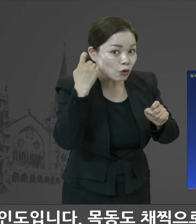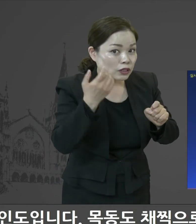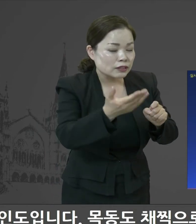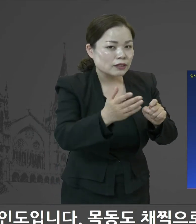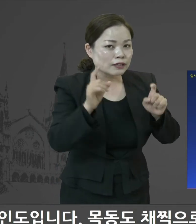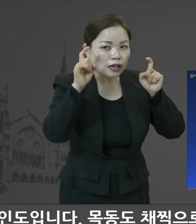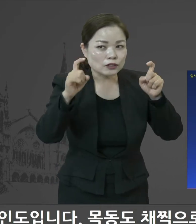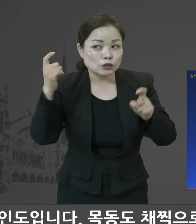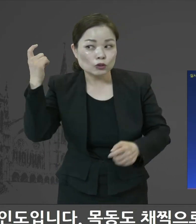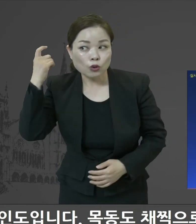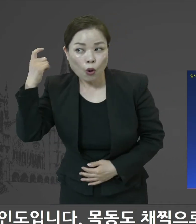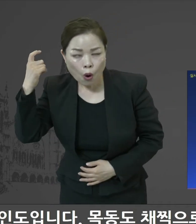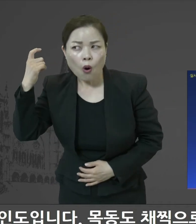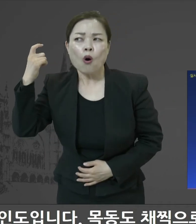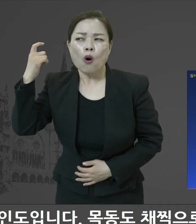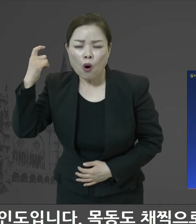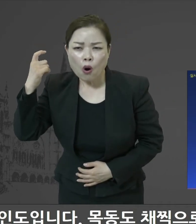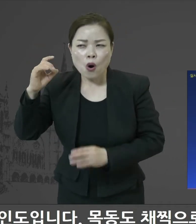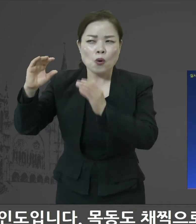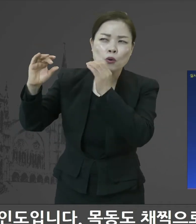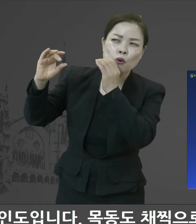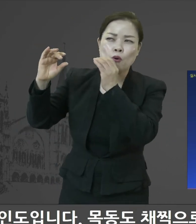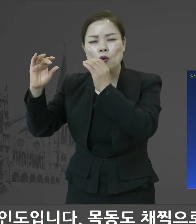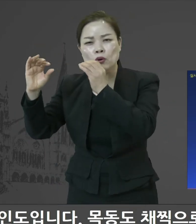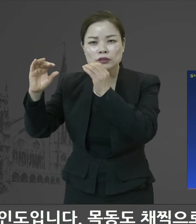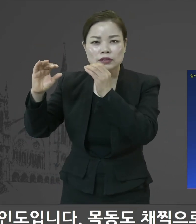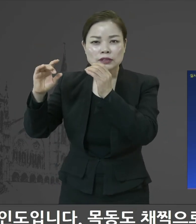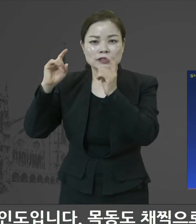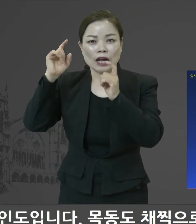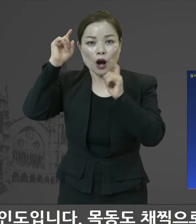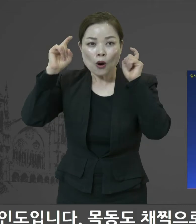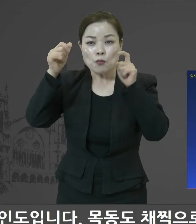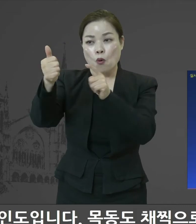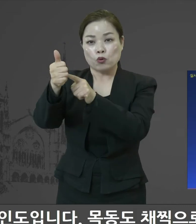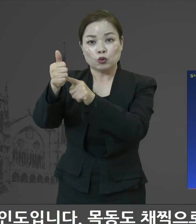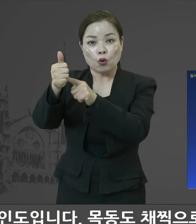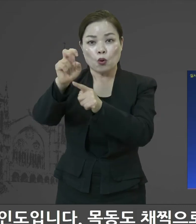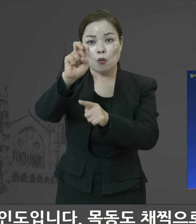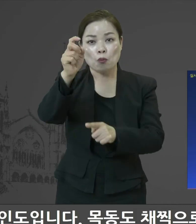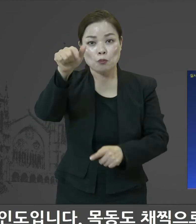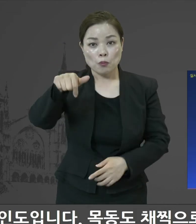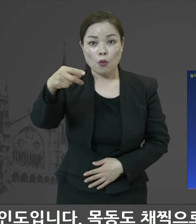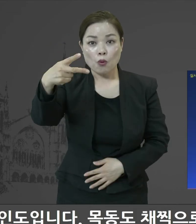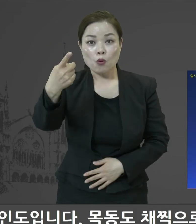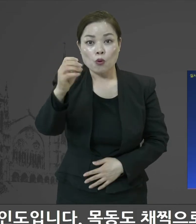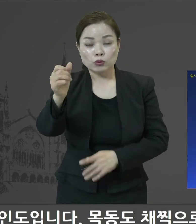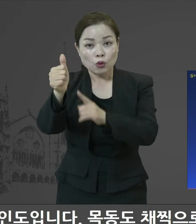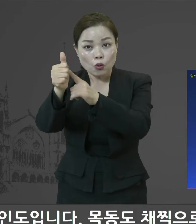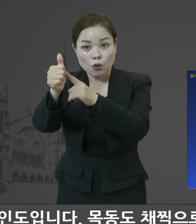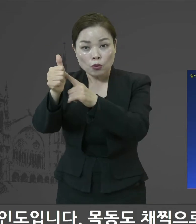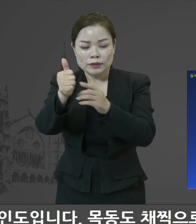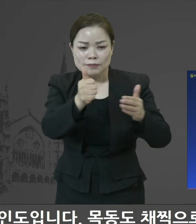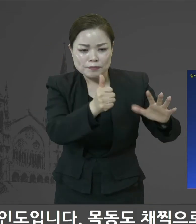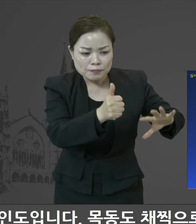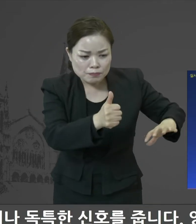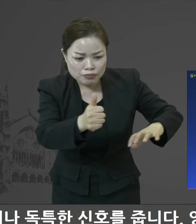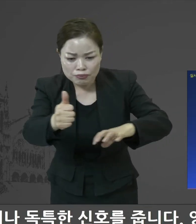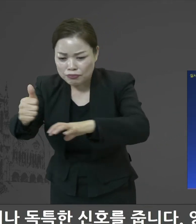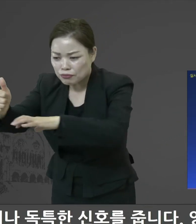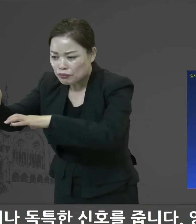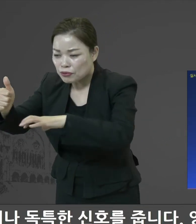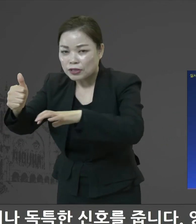그러면 양들은 그 신호를 듣고 피리 소리를 듣고 목동만 따라가는 거예요. 그러면 그곳이 푸른 풀밭이고